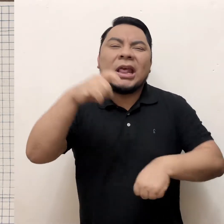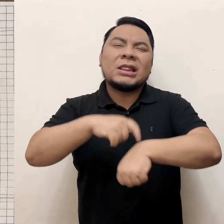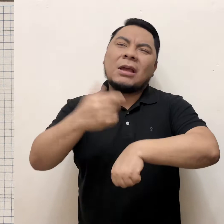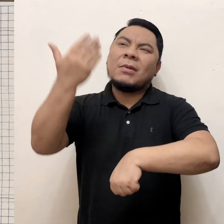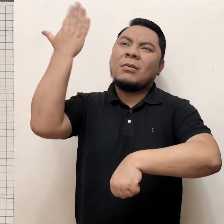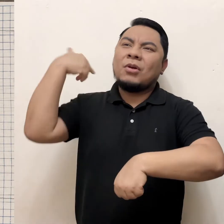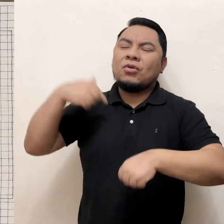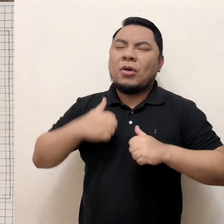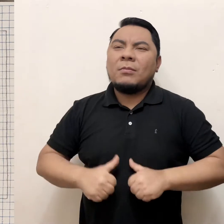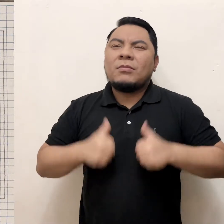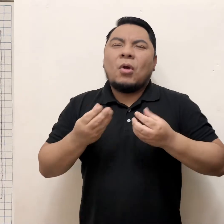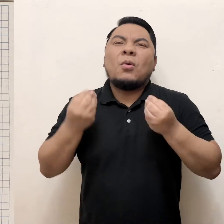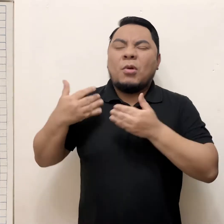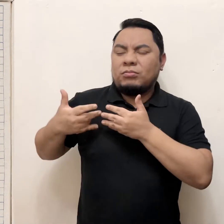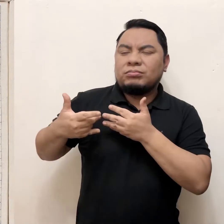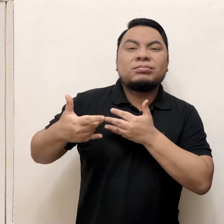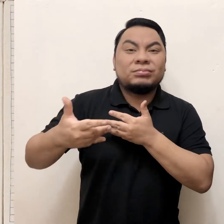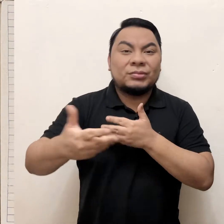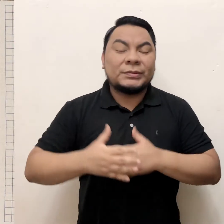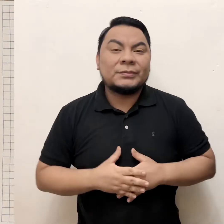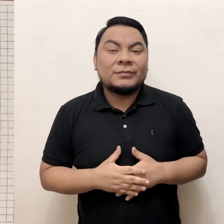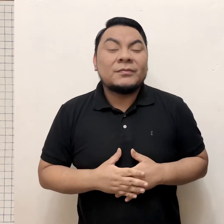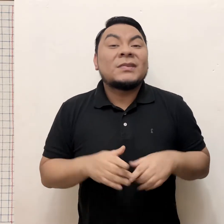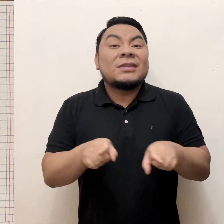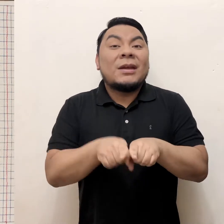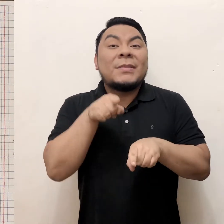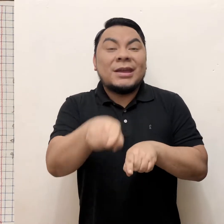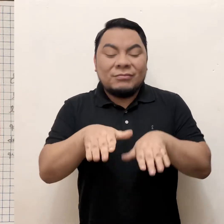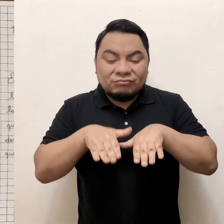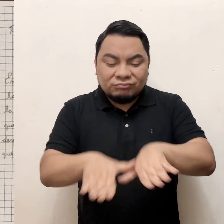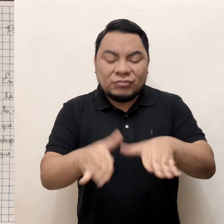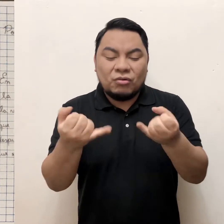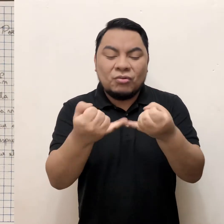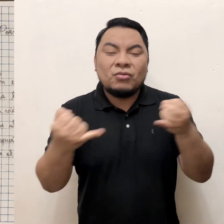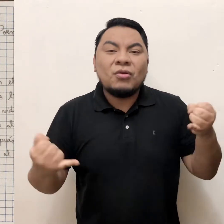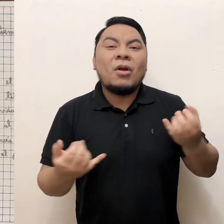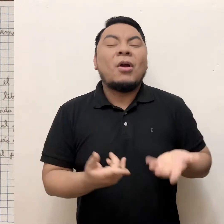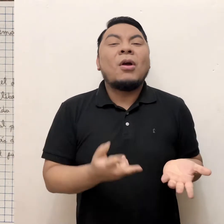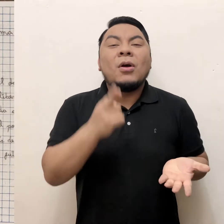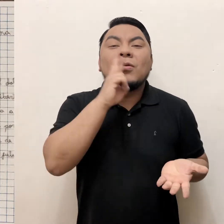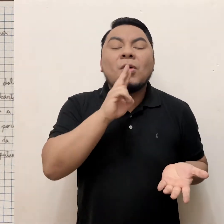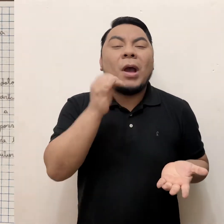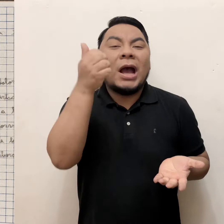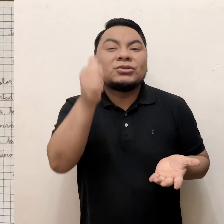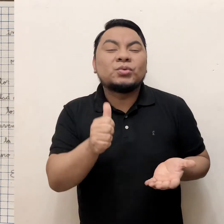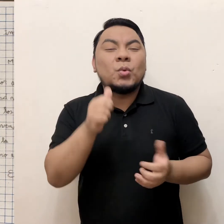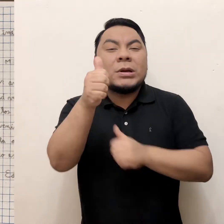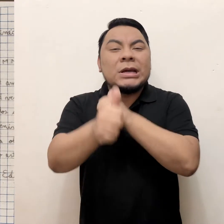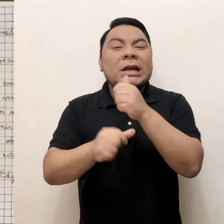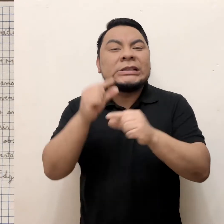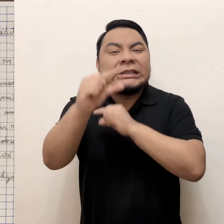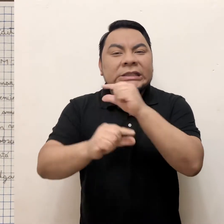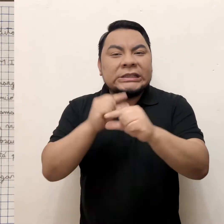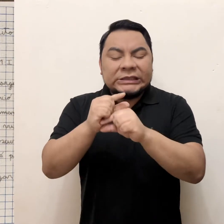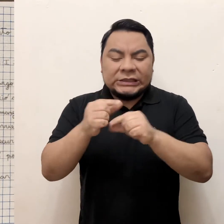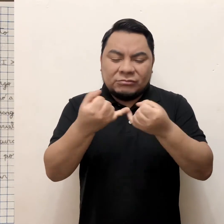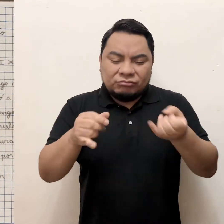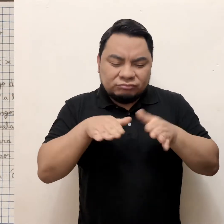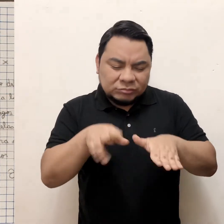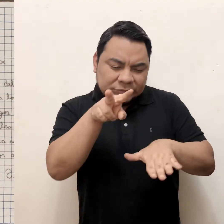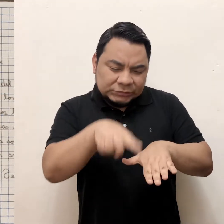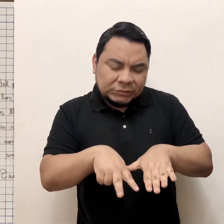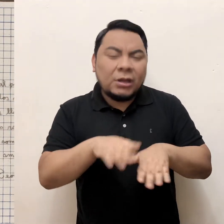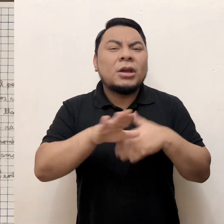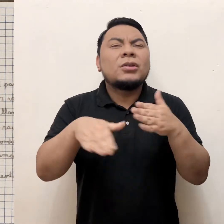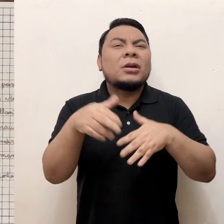existencia. Bordado con hilos rojo, azul y grises, repito en ellos las consignas que de